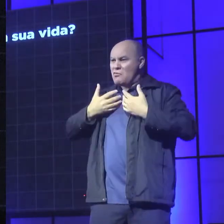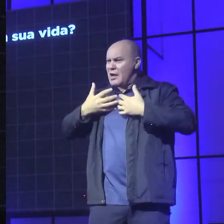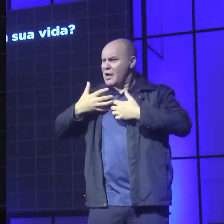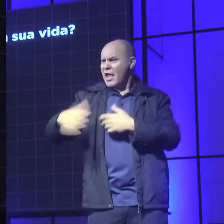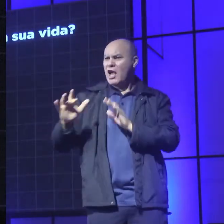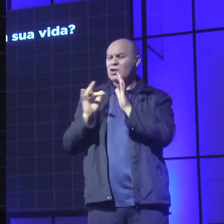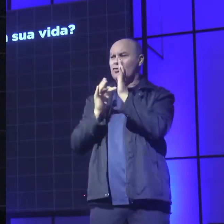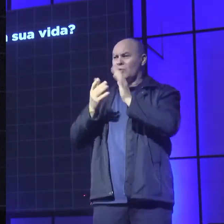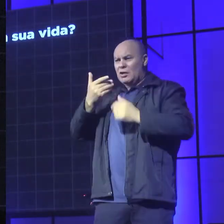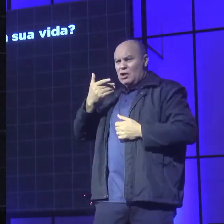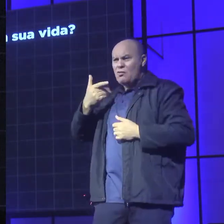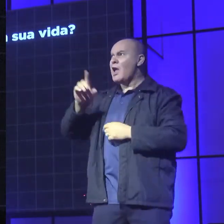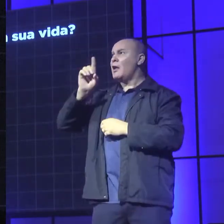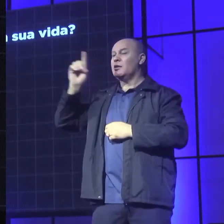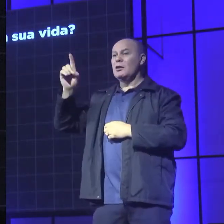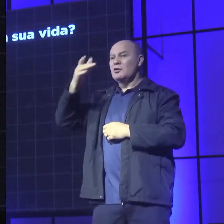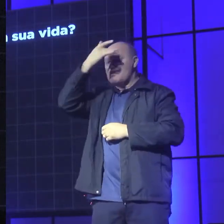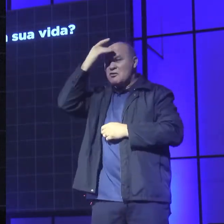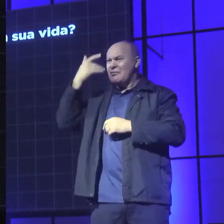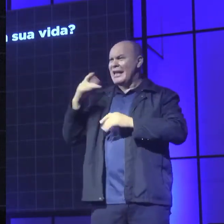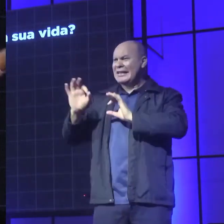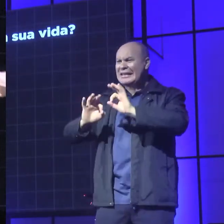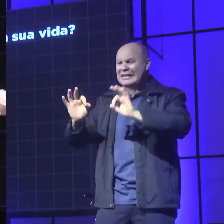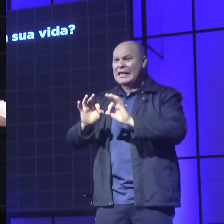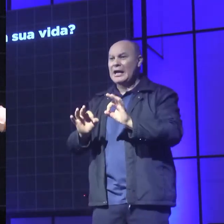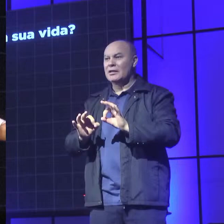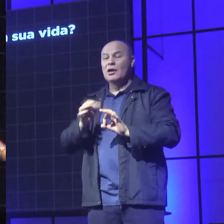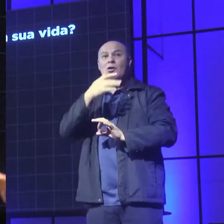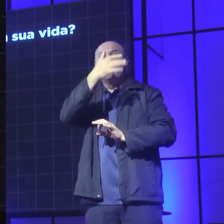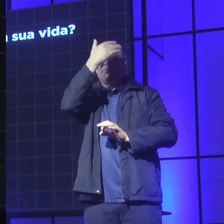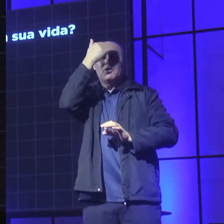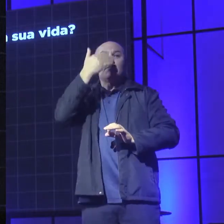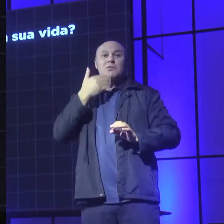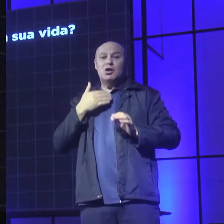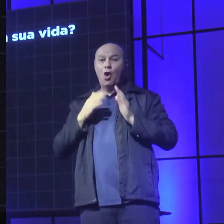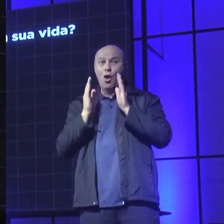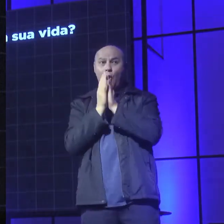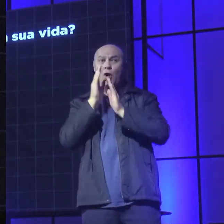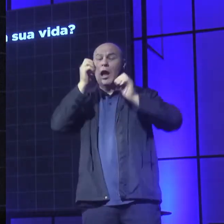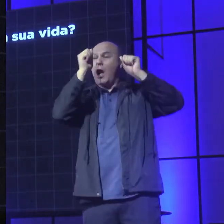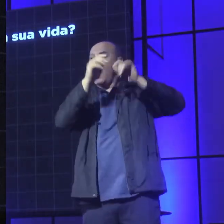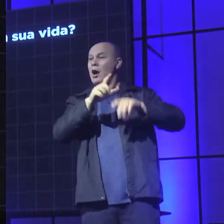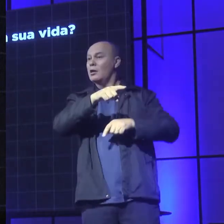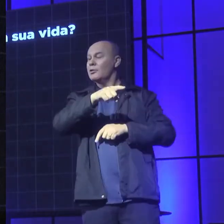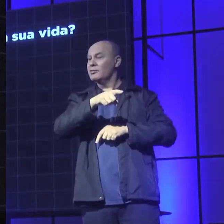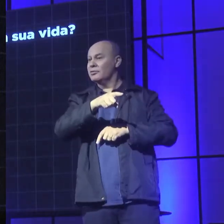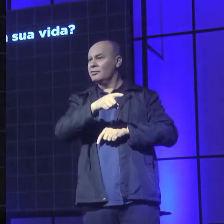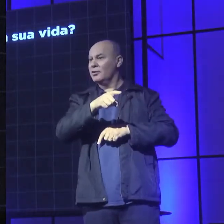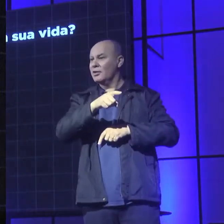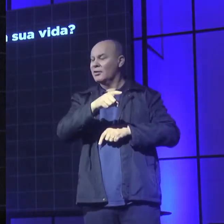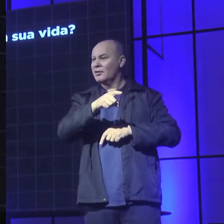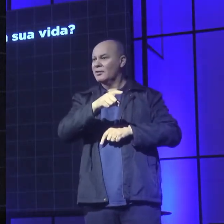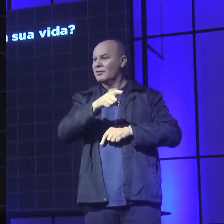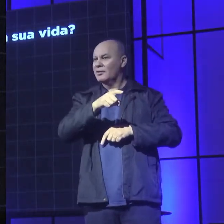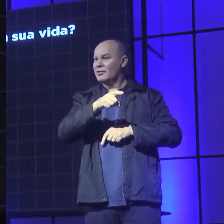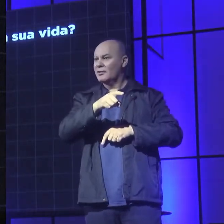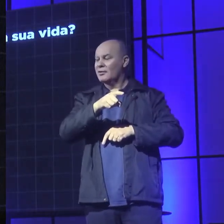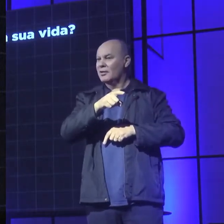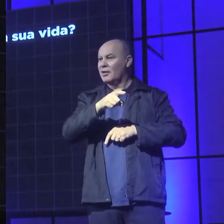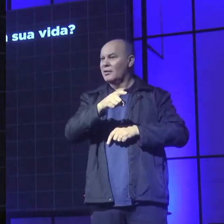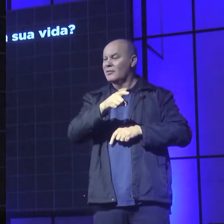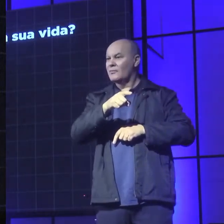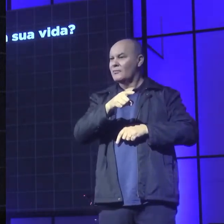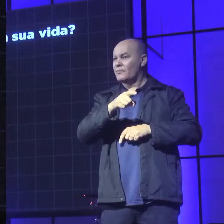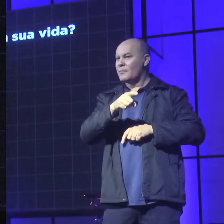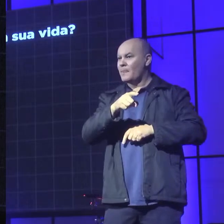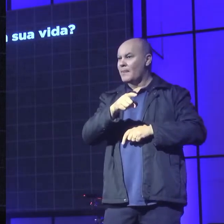de ver a vida é totalmente oposta a todas as verdades de Deus. E essa pessoa vem pedir para a gente orar pelo relacionamento